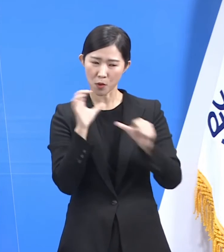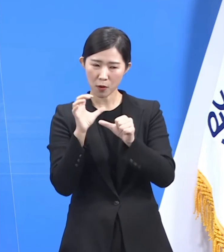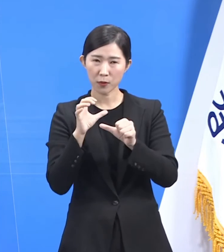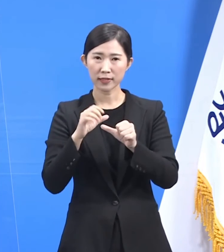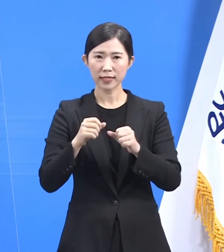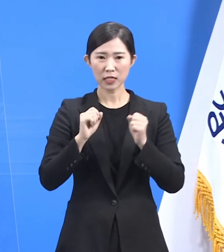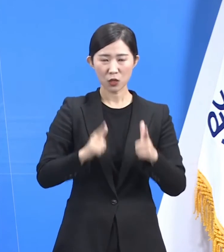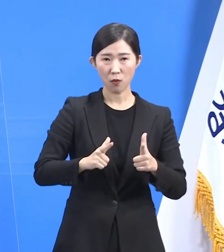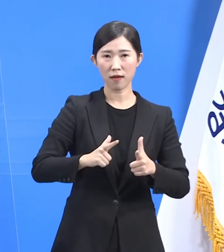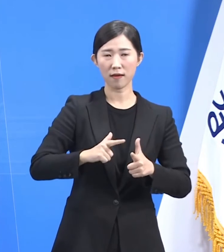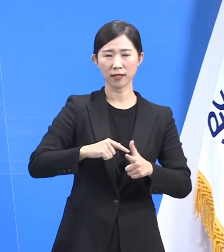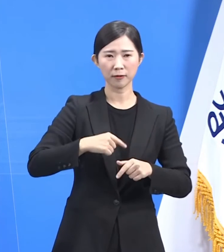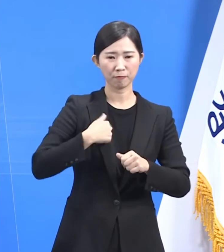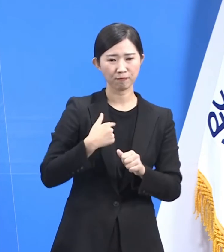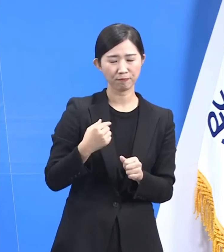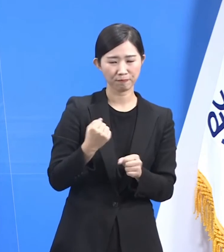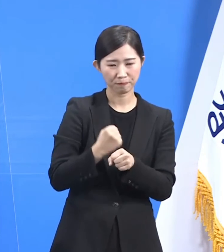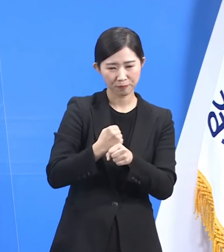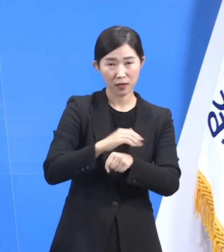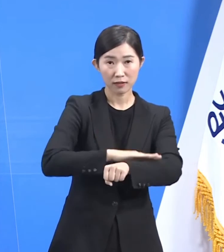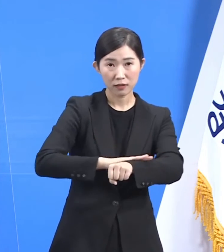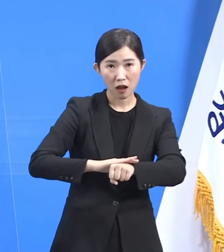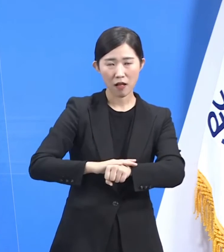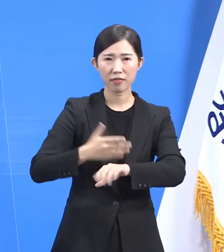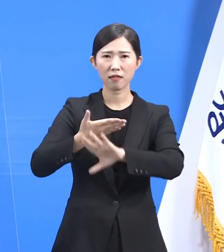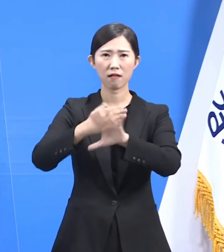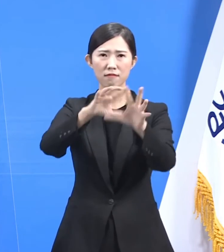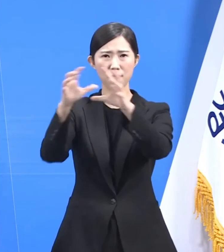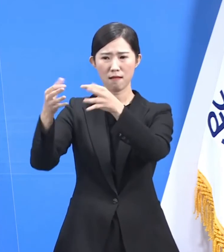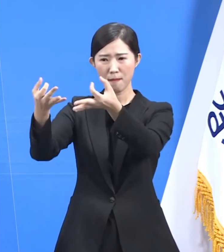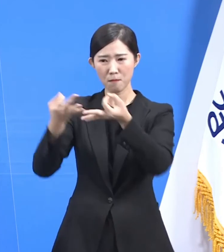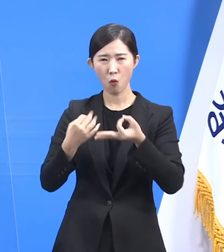부러워하는 선도국가 대한민국을 만들겠습니다.